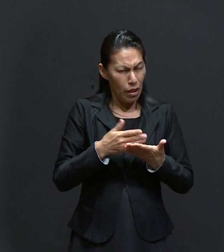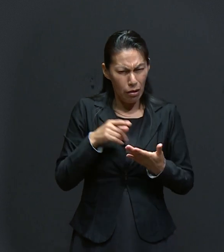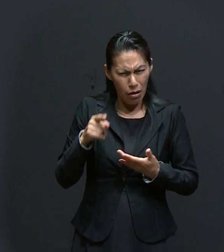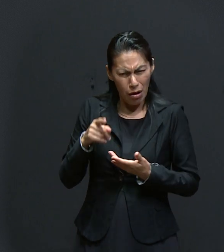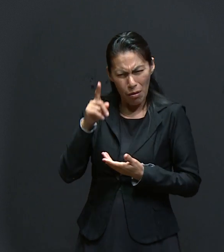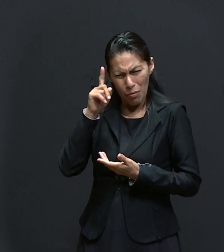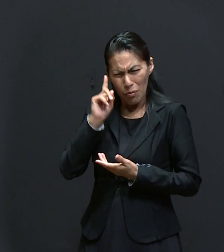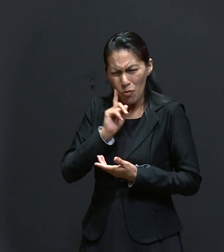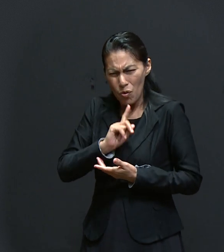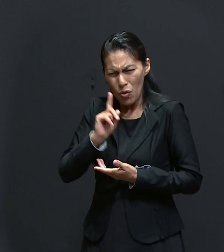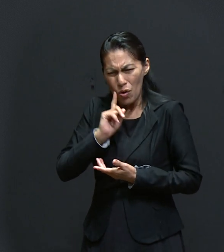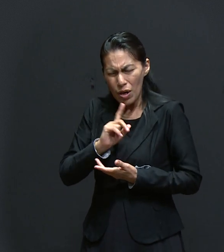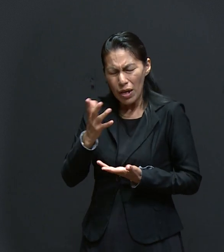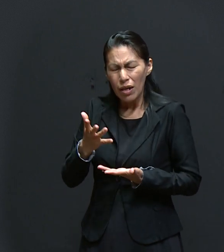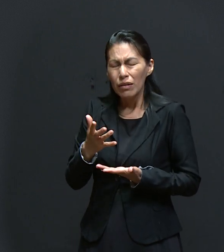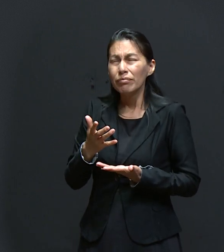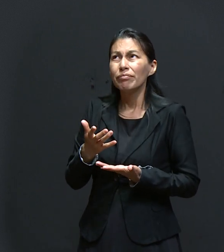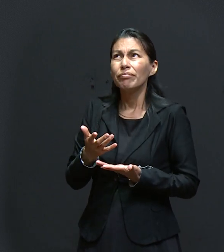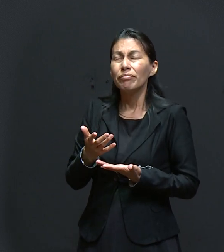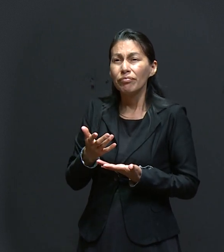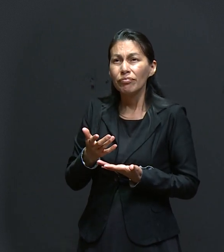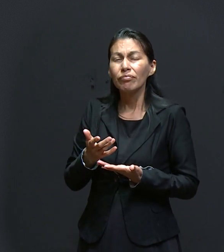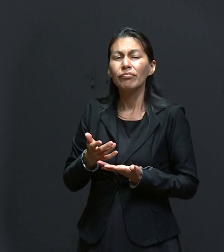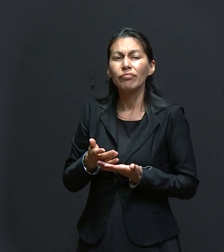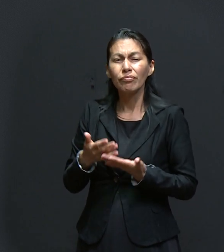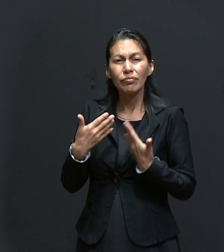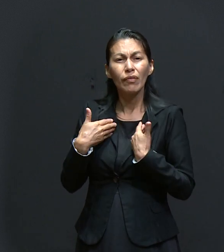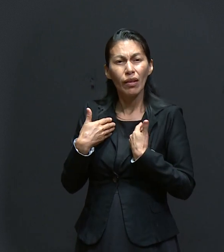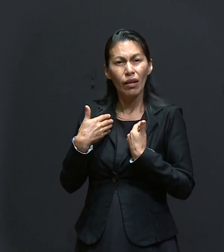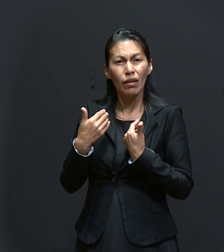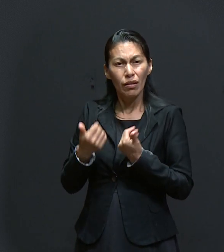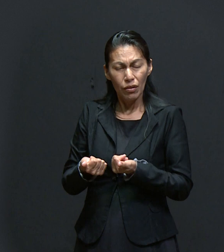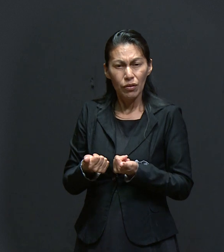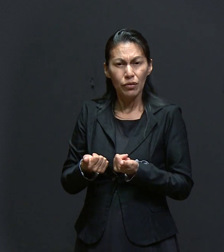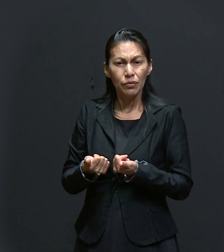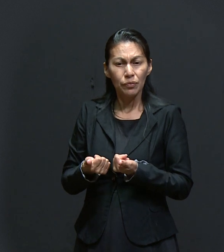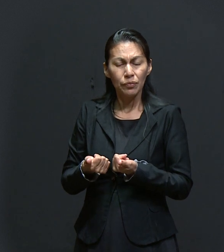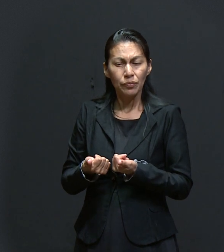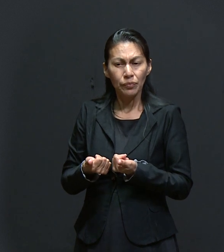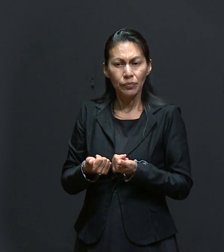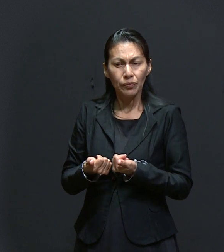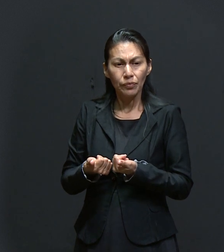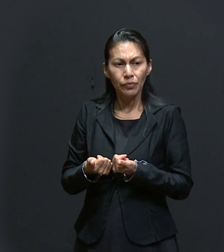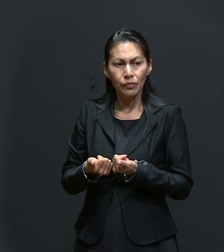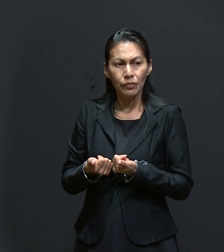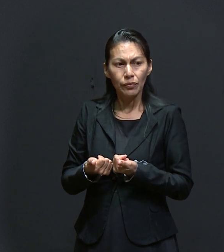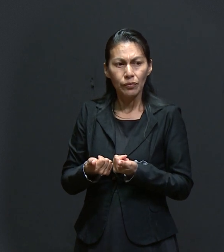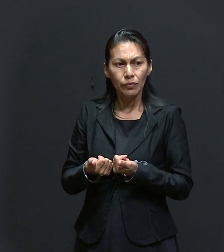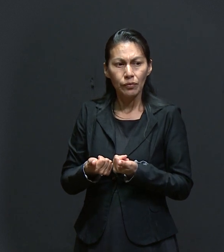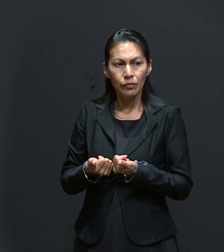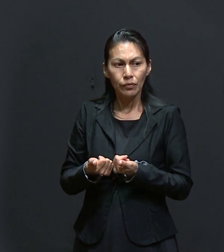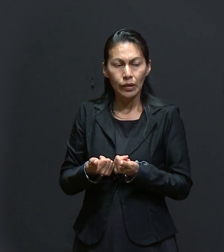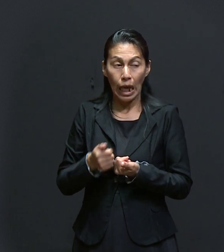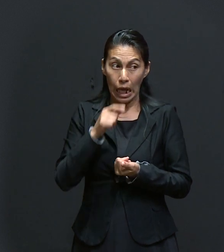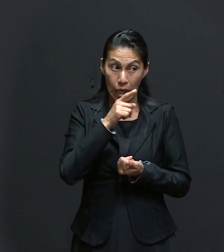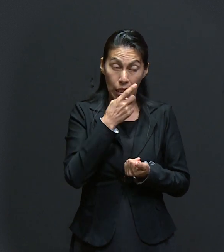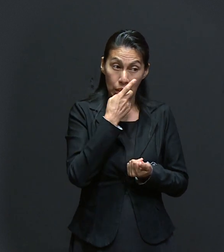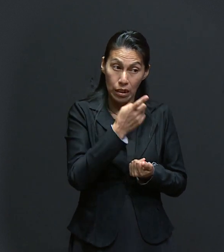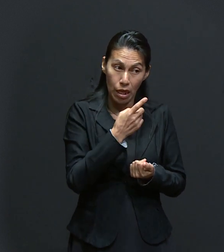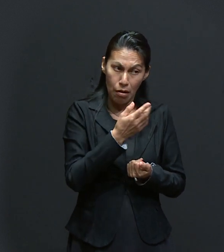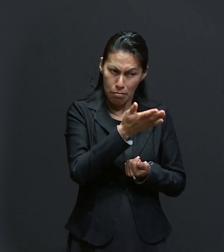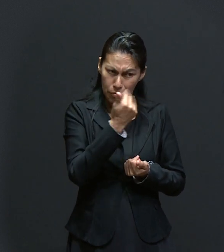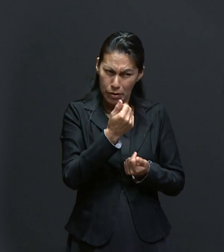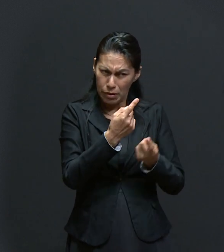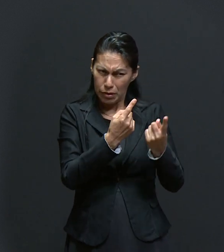están haciendo la iglesia el servicio de jesús porque él estaba satisfaciendo necesidad de personas y luego decía